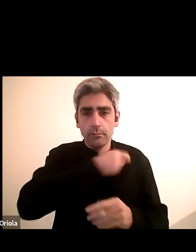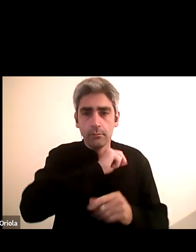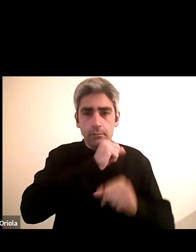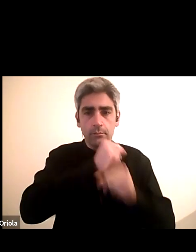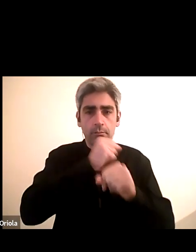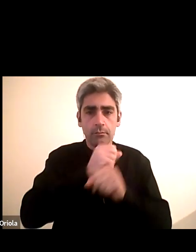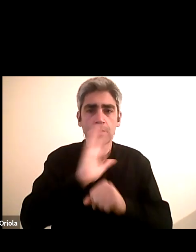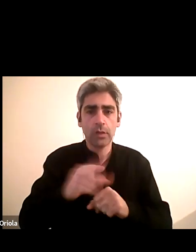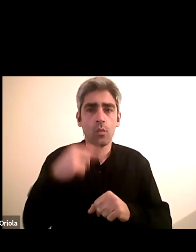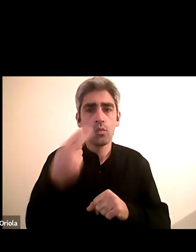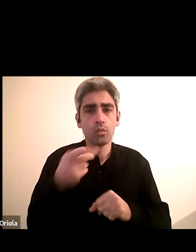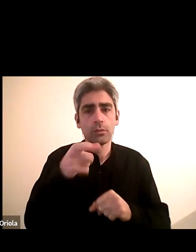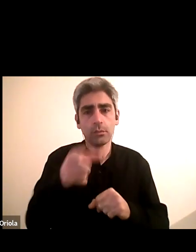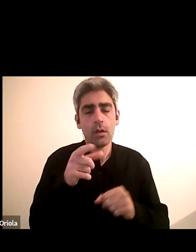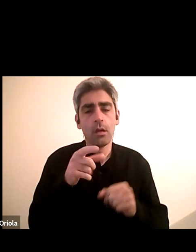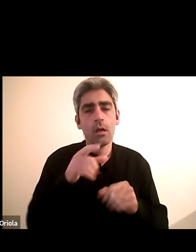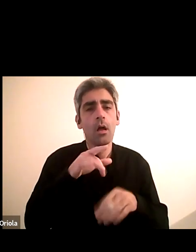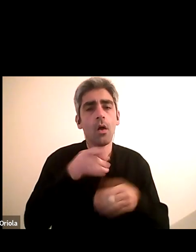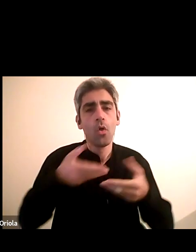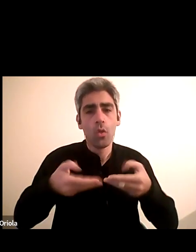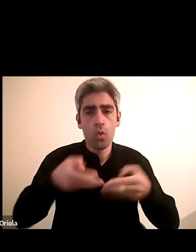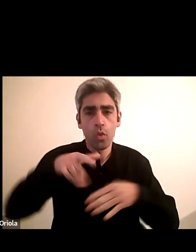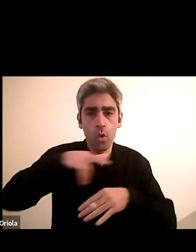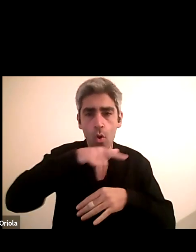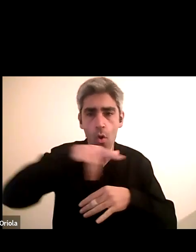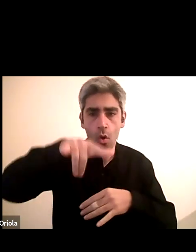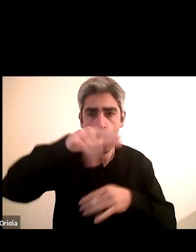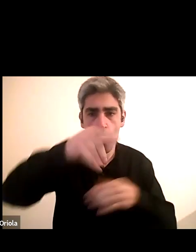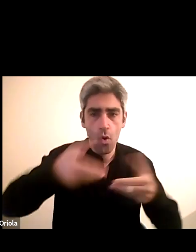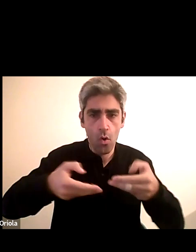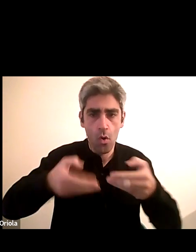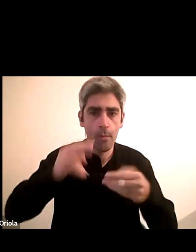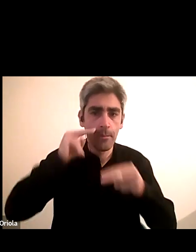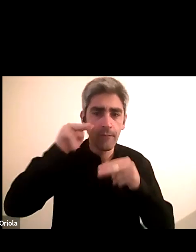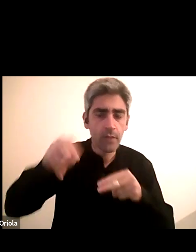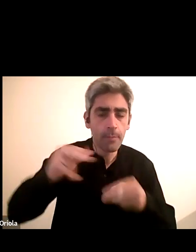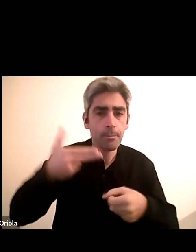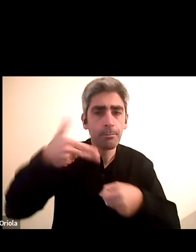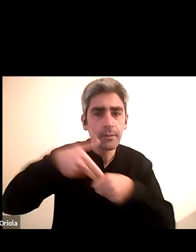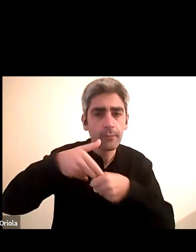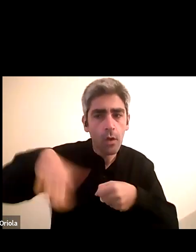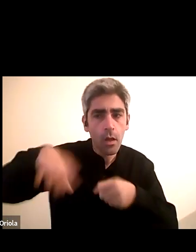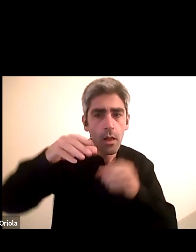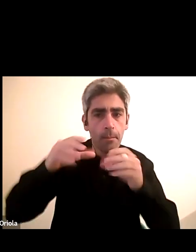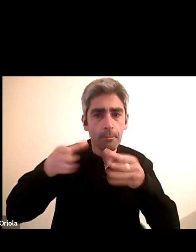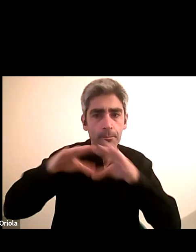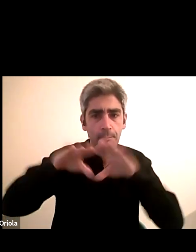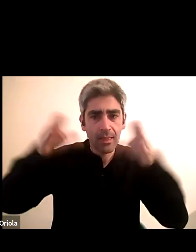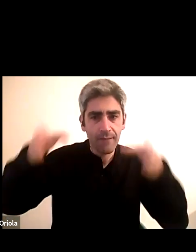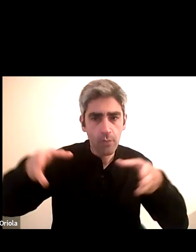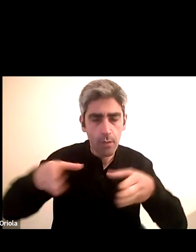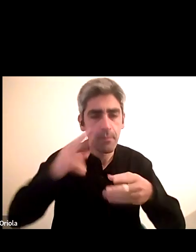já utiliza drones para aceder a locais, por exemplo, plataformas petrolíferas, para a verificação de condições de